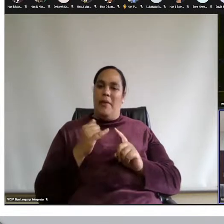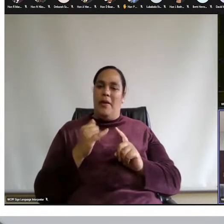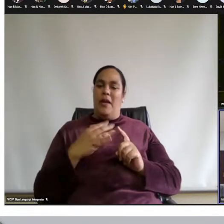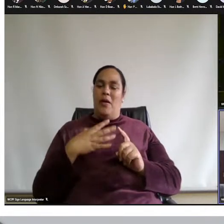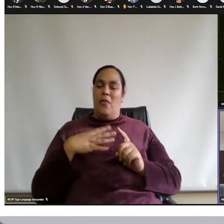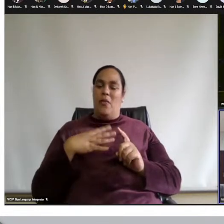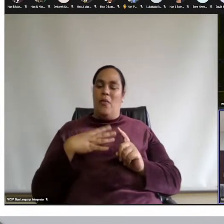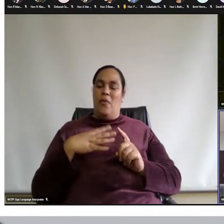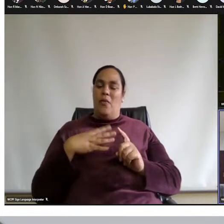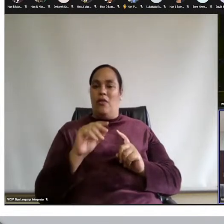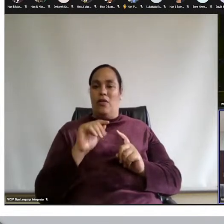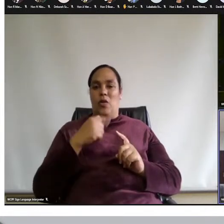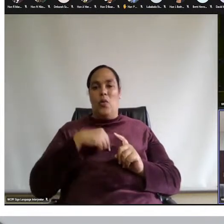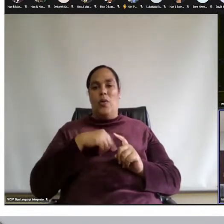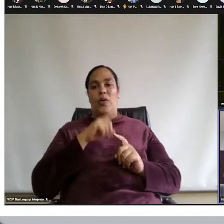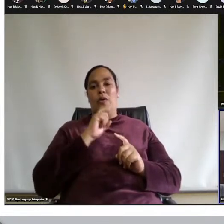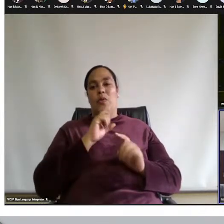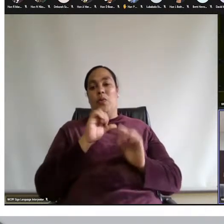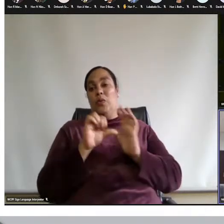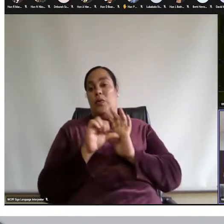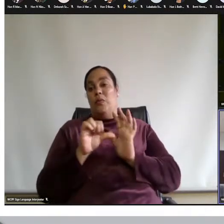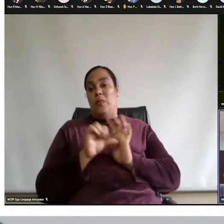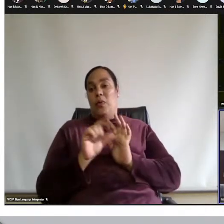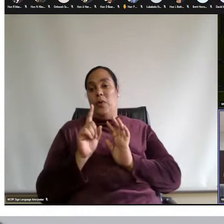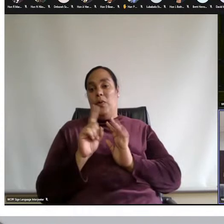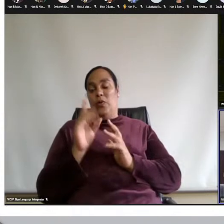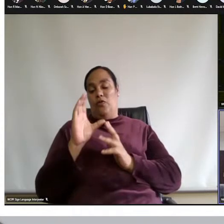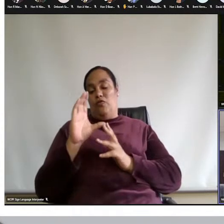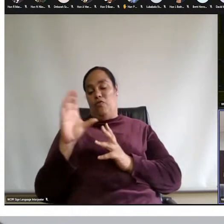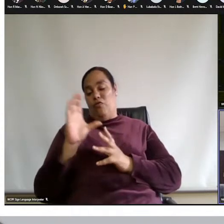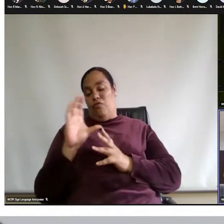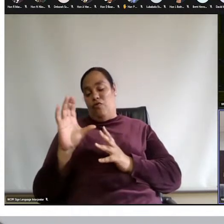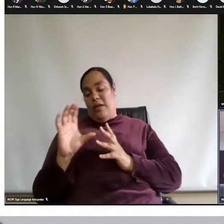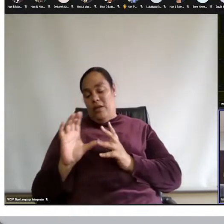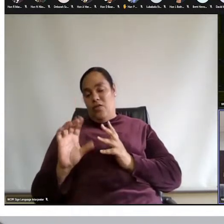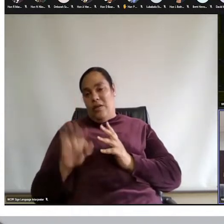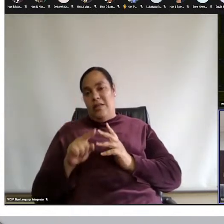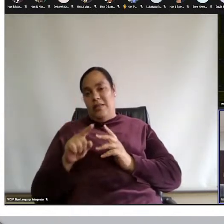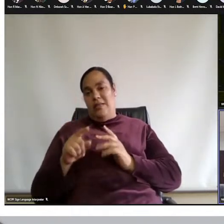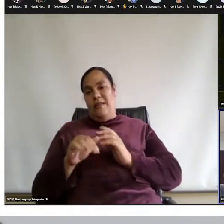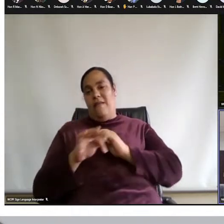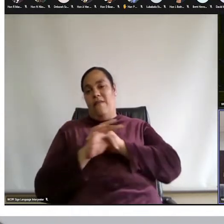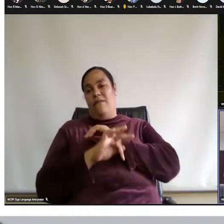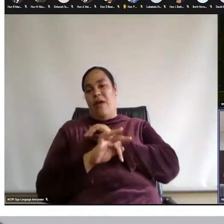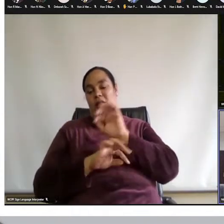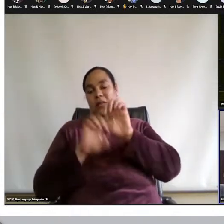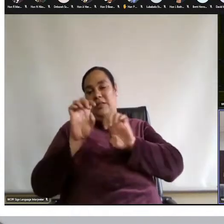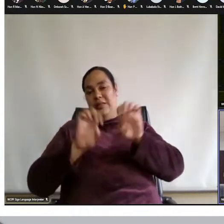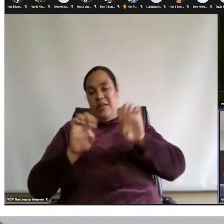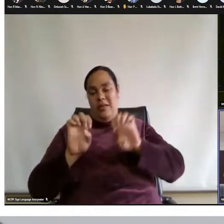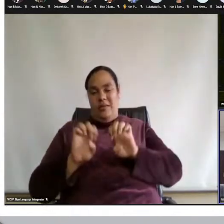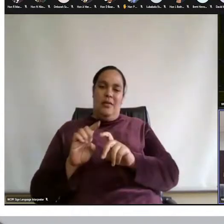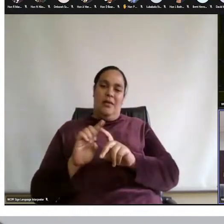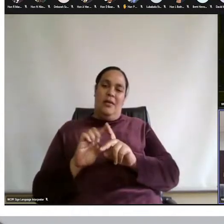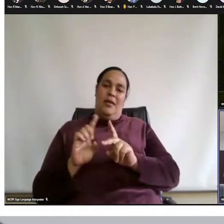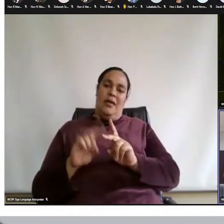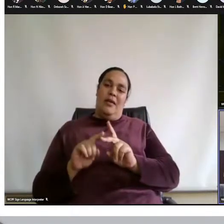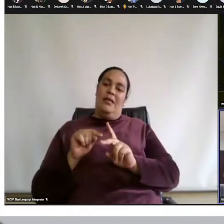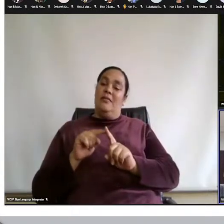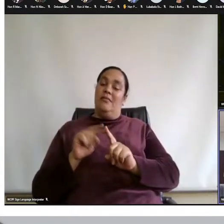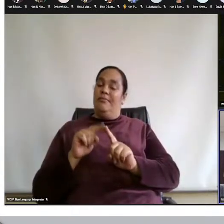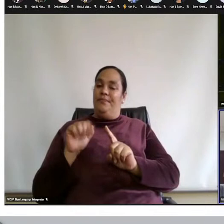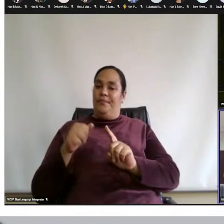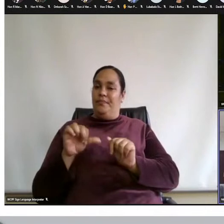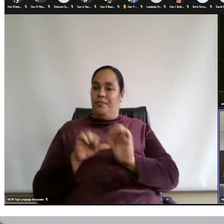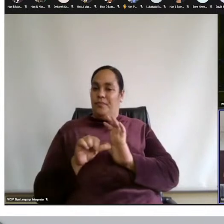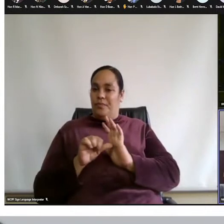ons gebruik een belangrikste kriteria, en dit is die veldassessering. Dit is vir ons belangrik,